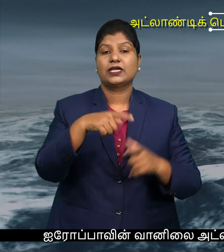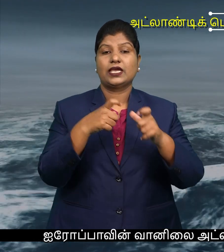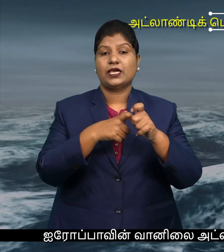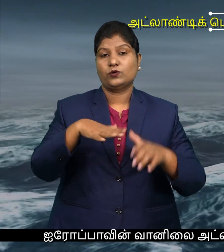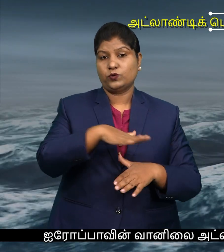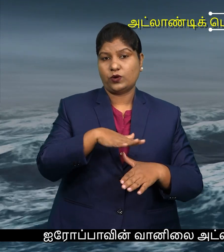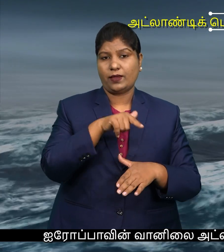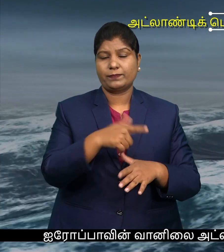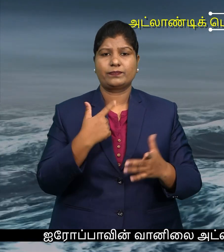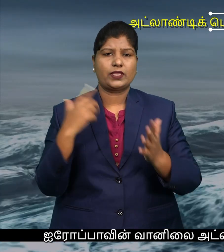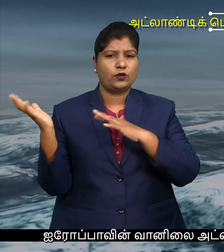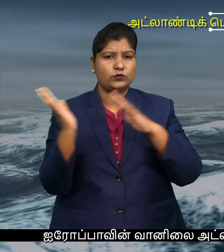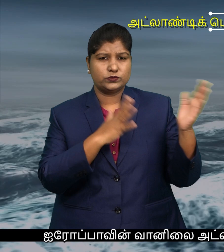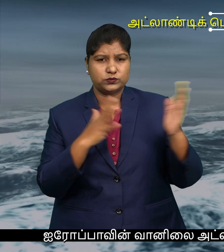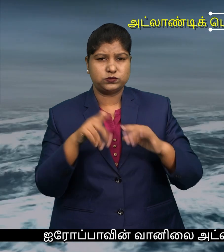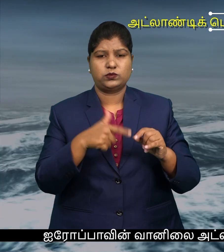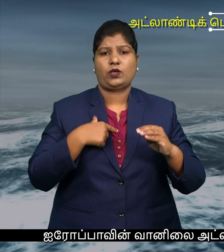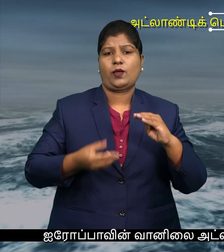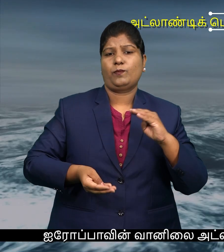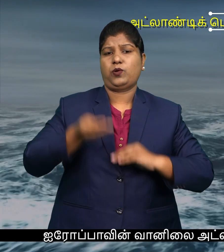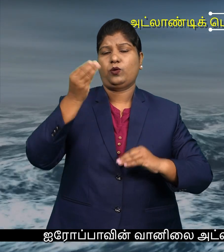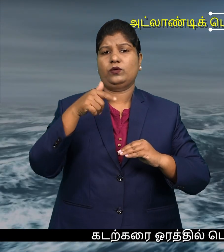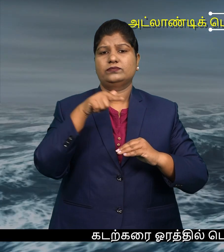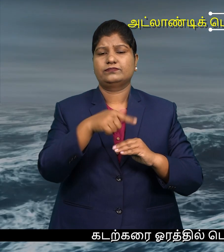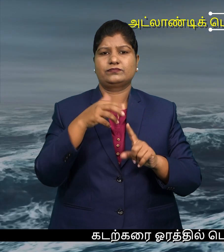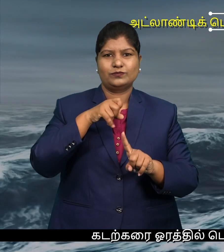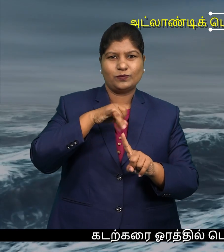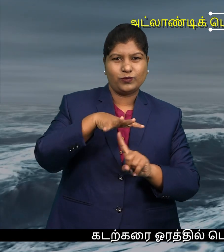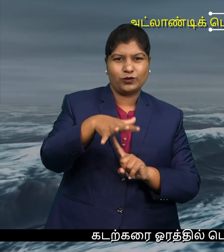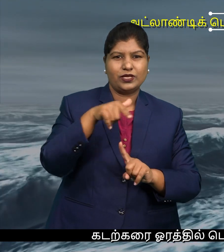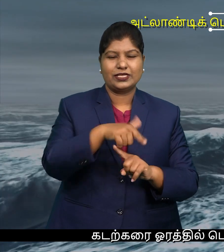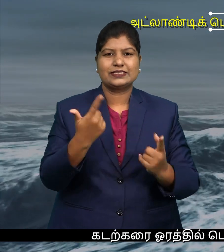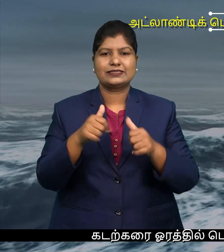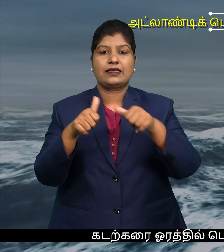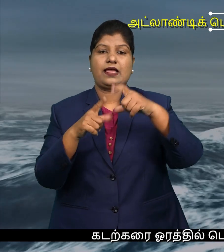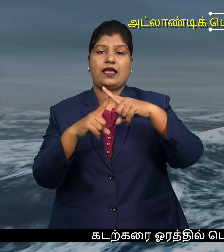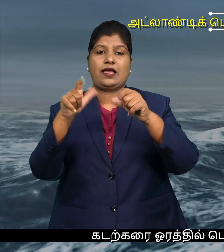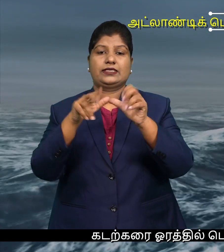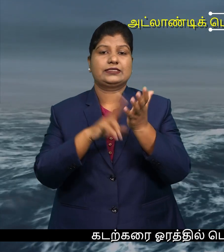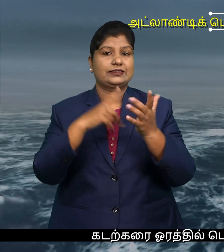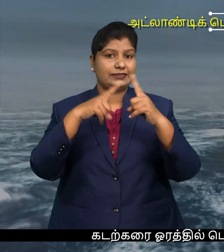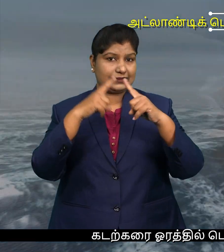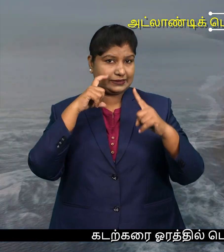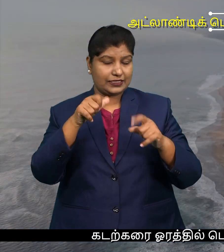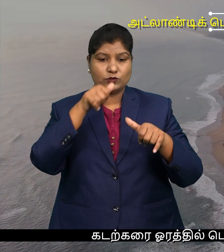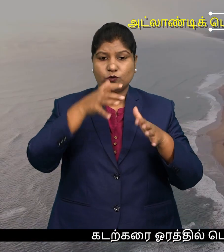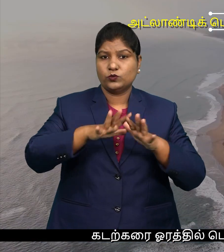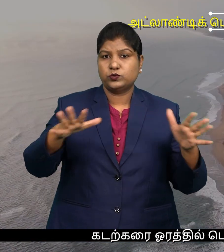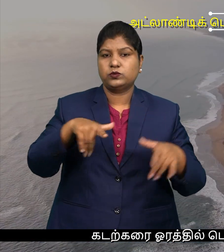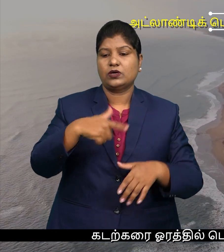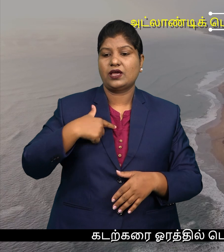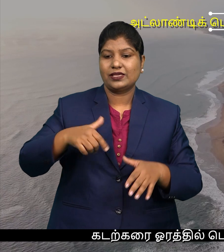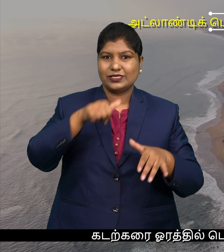ஐரோப்பாவின் வானிலை அட்லாண்டிக் பெருங்கடலால், குறிப்பாக கடற்கரை ஓரத்தில் பெரிதும் பாதிக்கப்படுகிறது.